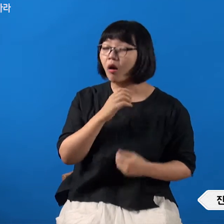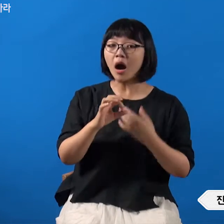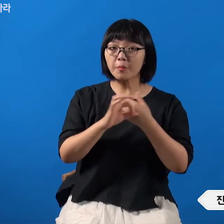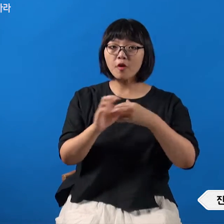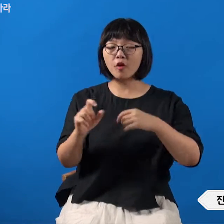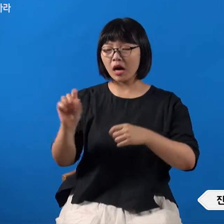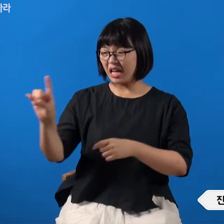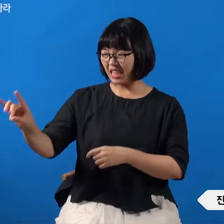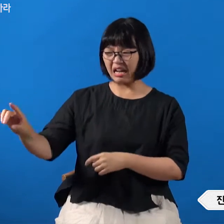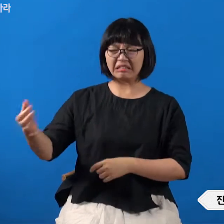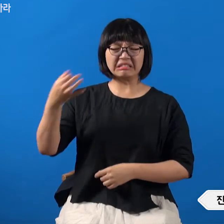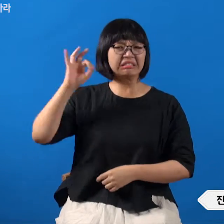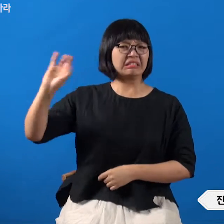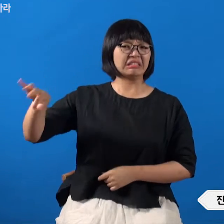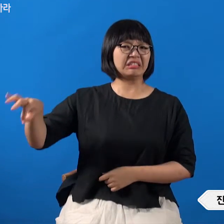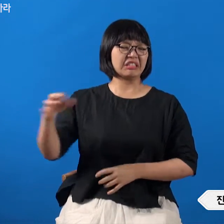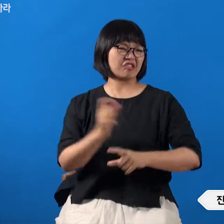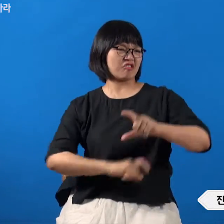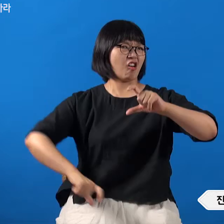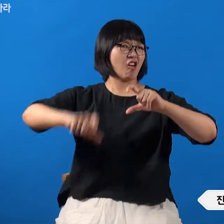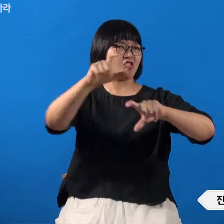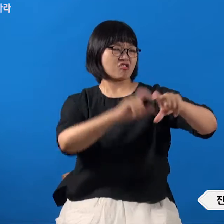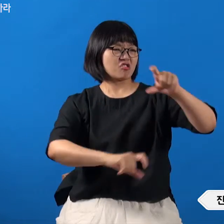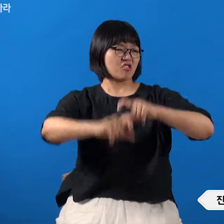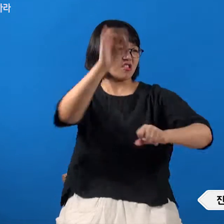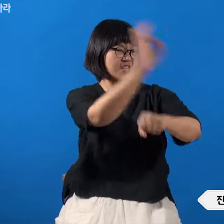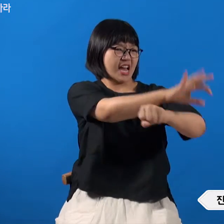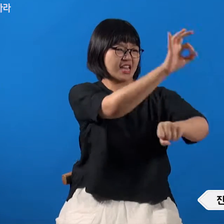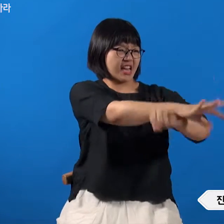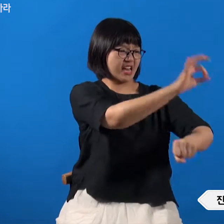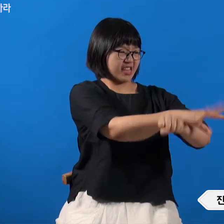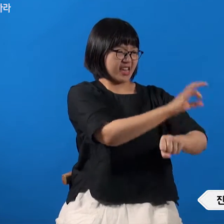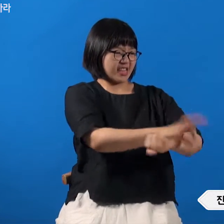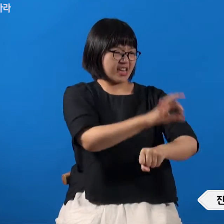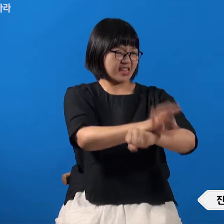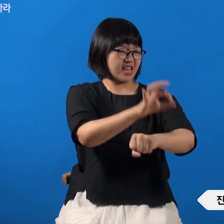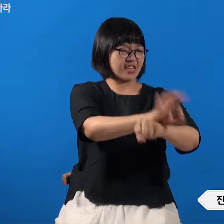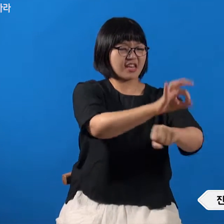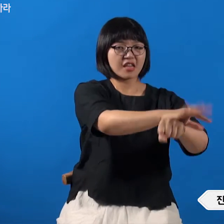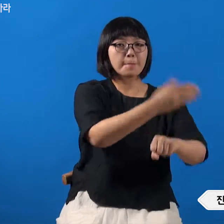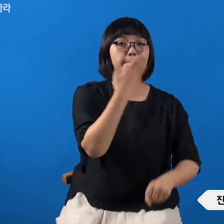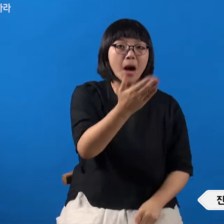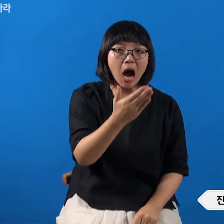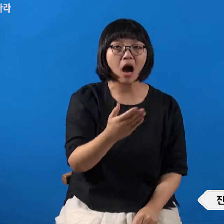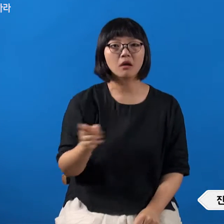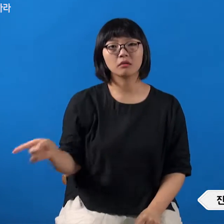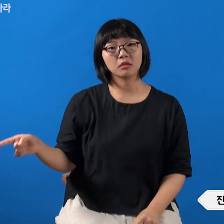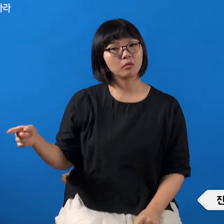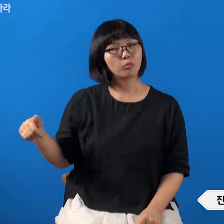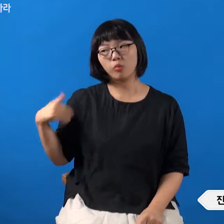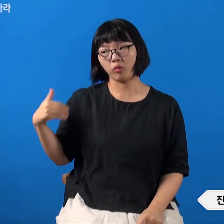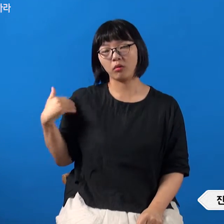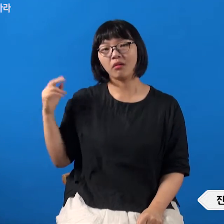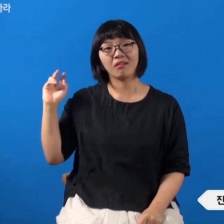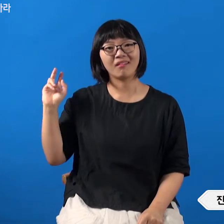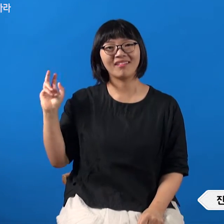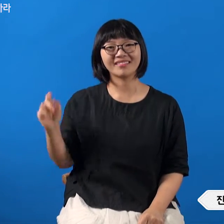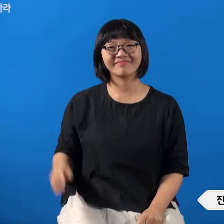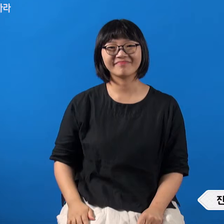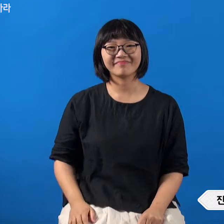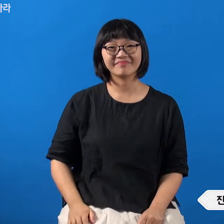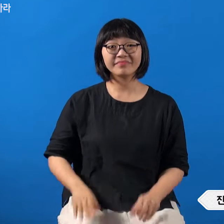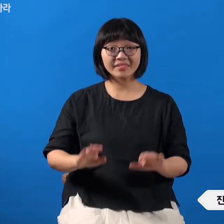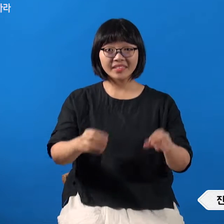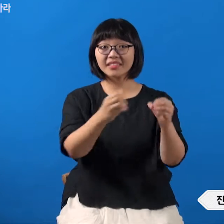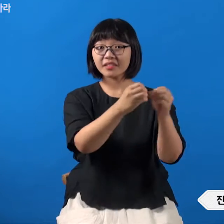많은 감자튀김을 잔뜩 줄 수 있다는 사실을 이 아이가 모르고 있다는 사실입니다. 사랑하는 여러분,